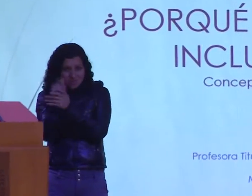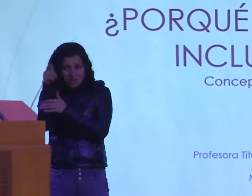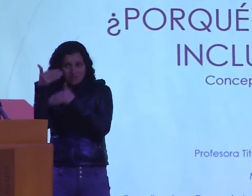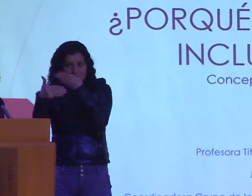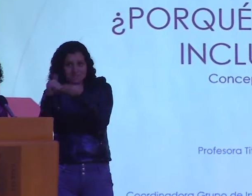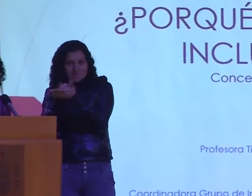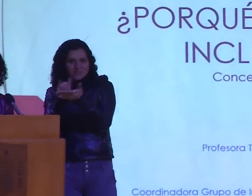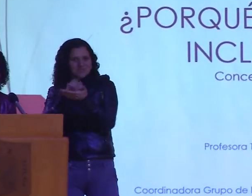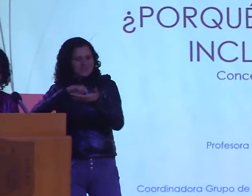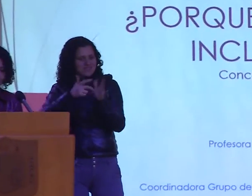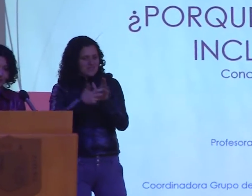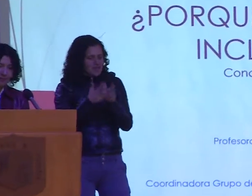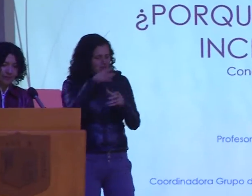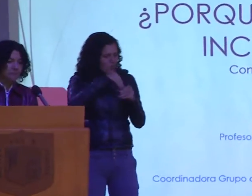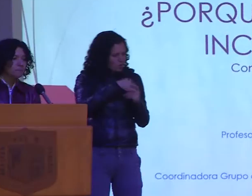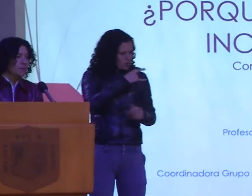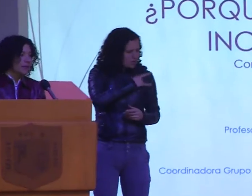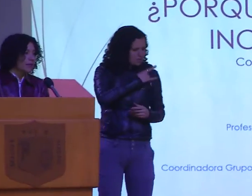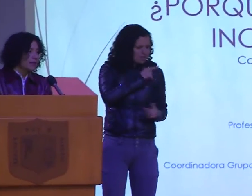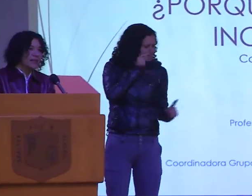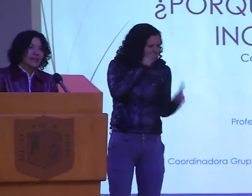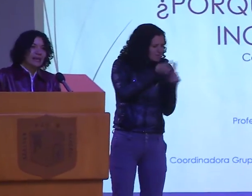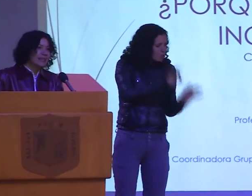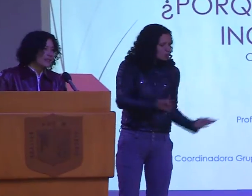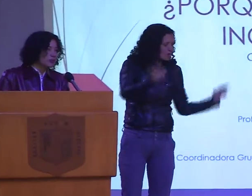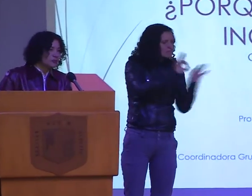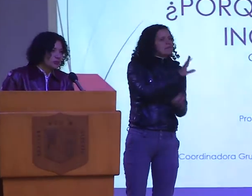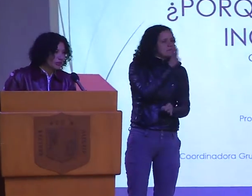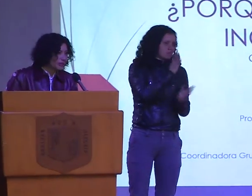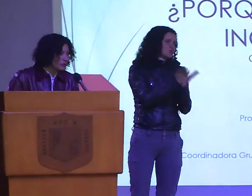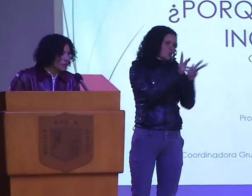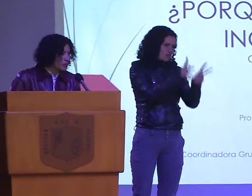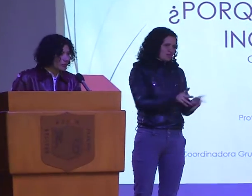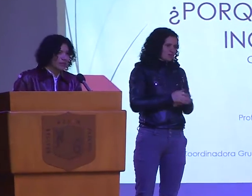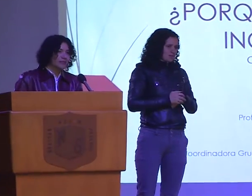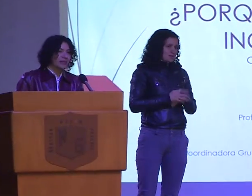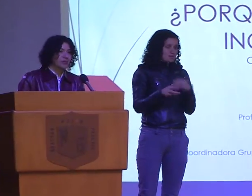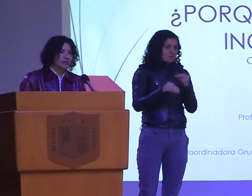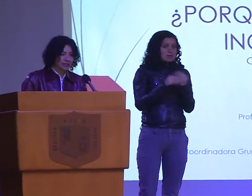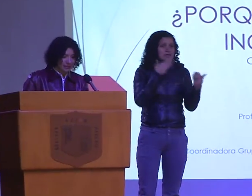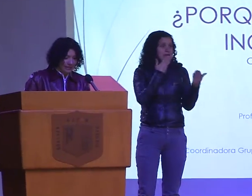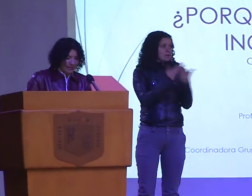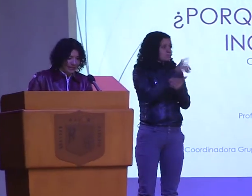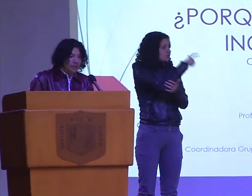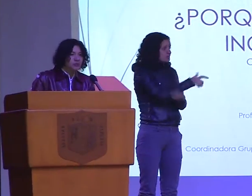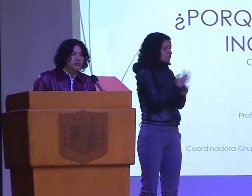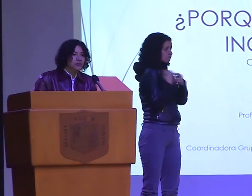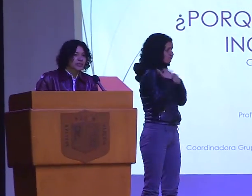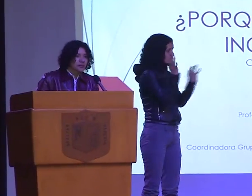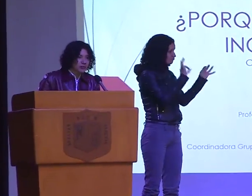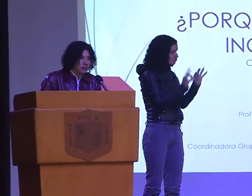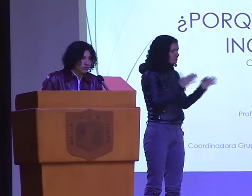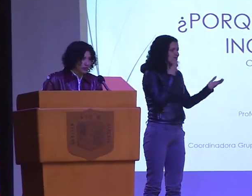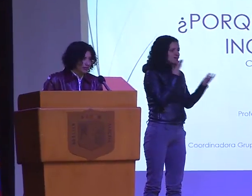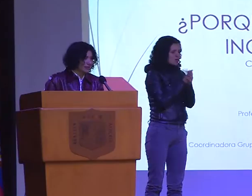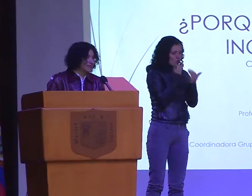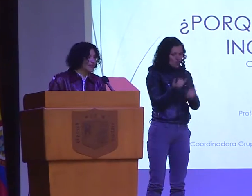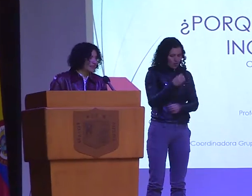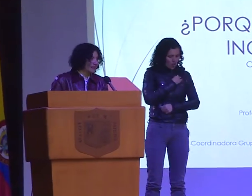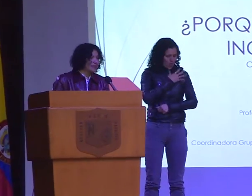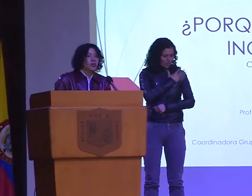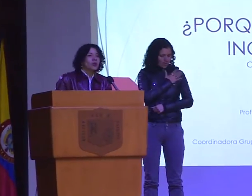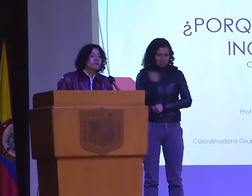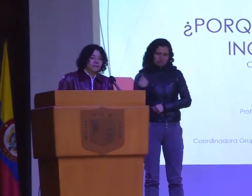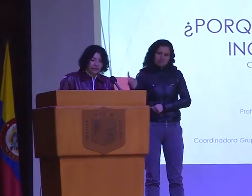son el alma de cualquier universidad. Agradezco muchísimo a los organizadores esta oportunidad maravillosa de